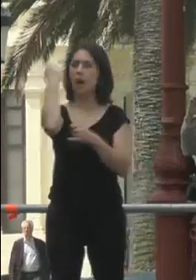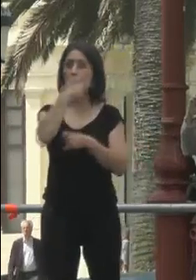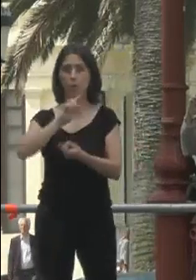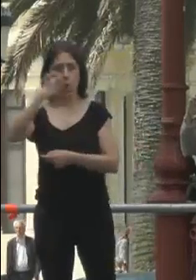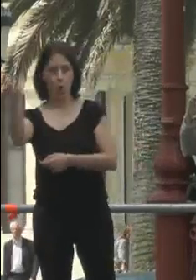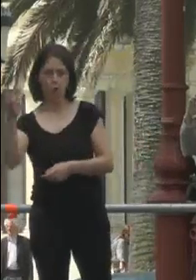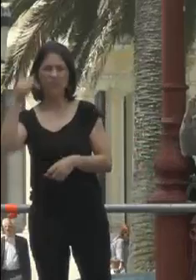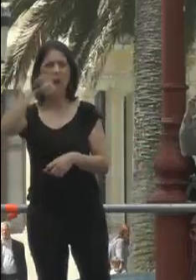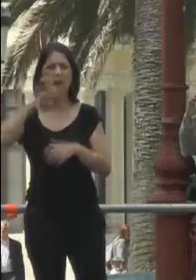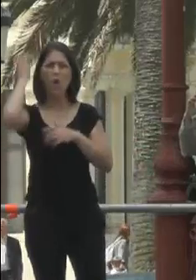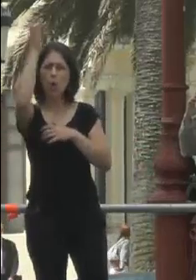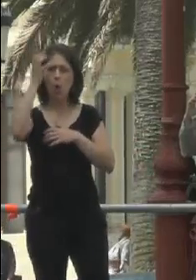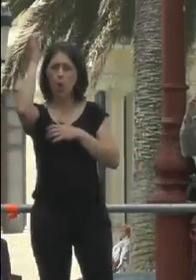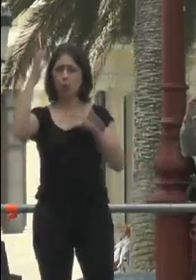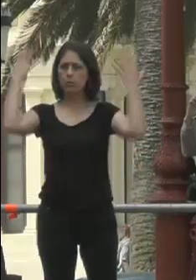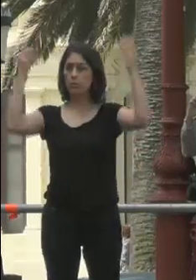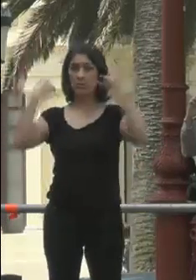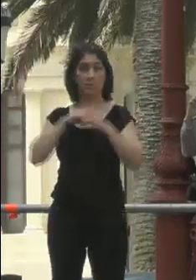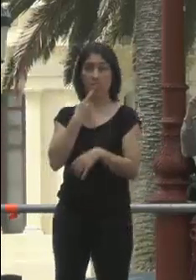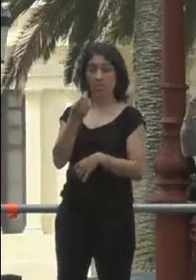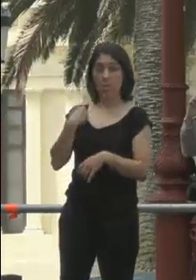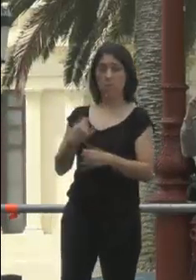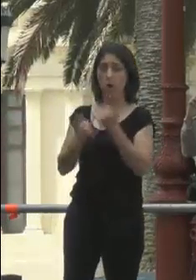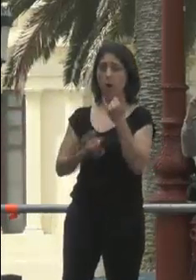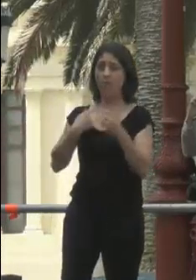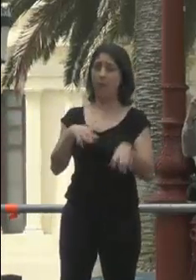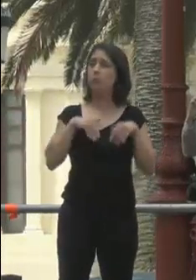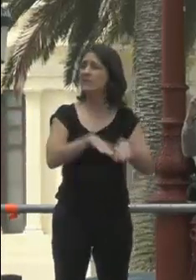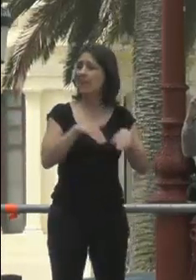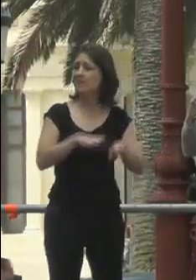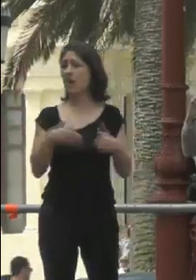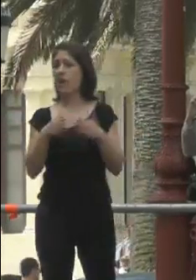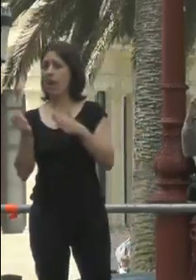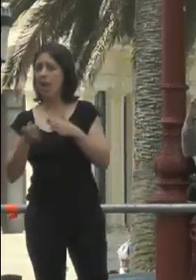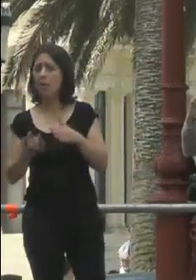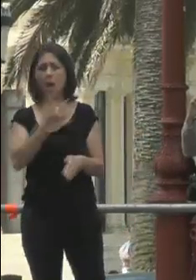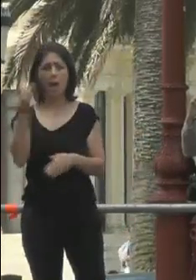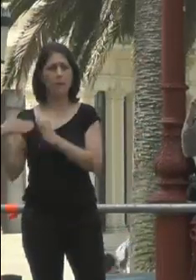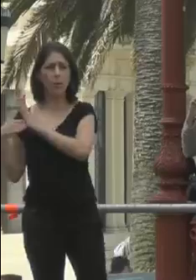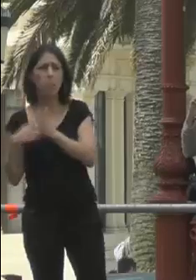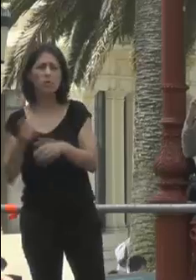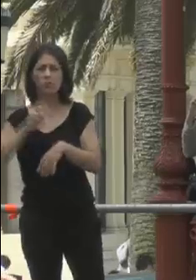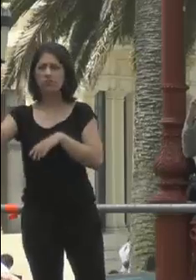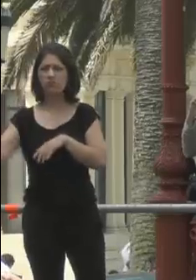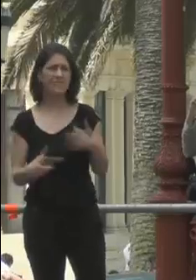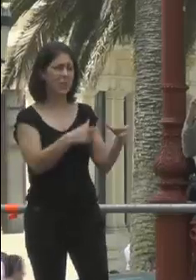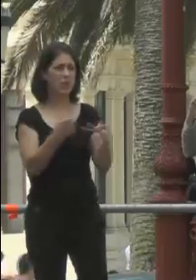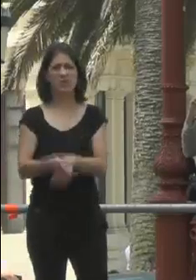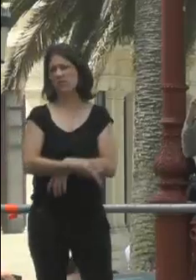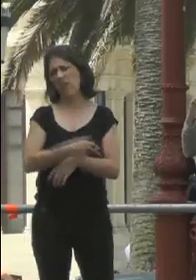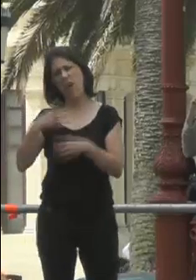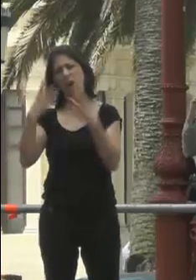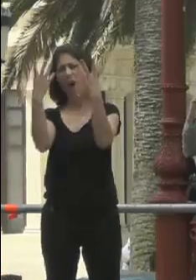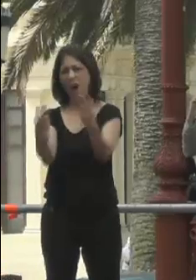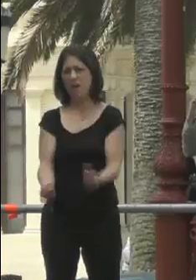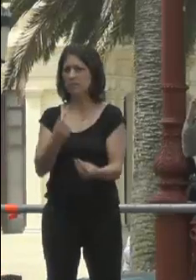Que aquí na Coruña seguro que viviron o mesmo no textil, no naval, no porto e en moitísimos sectores.